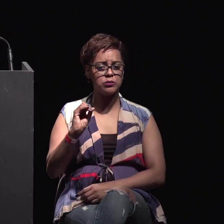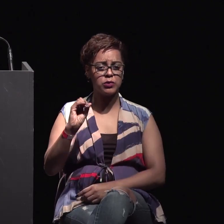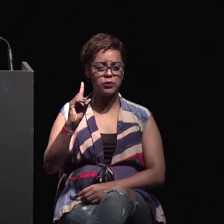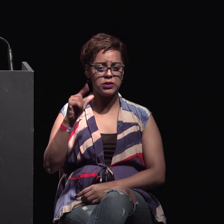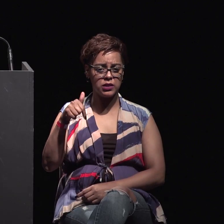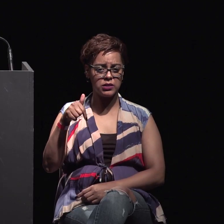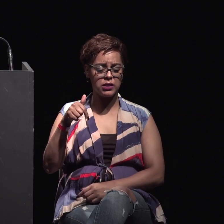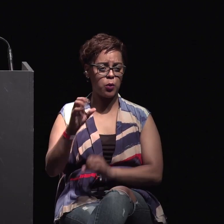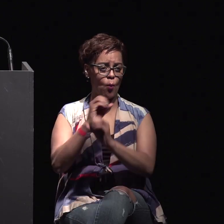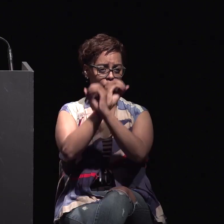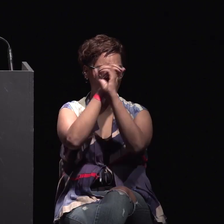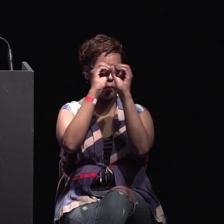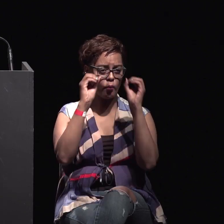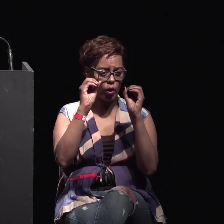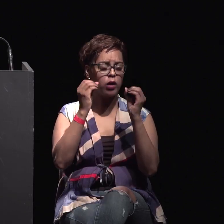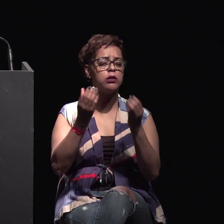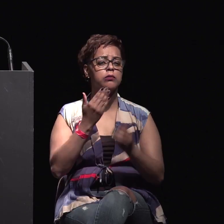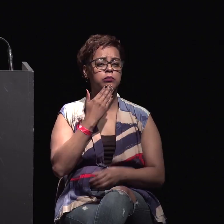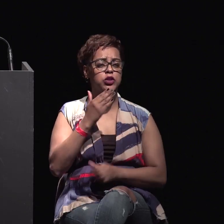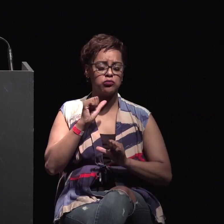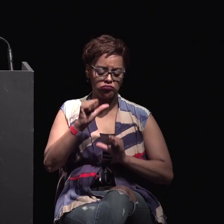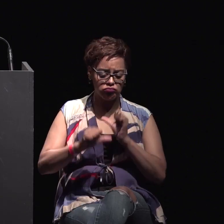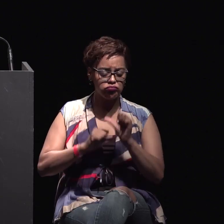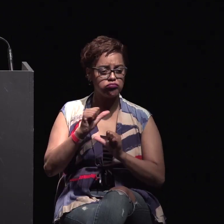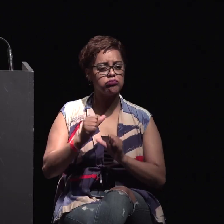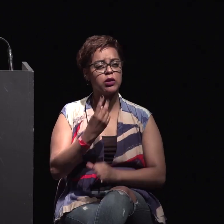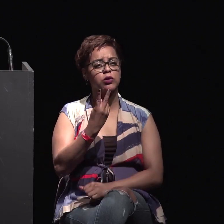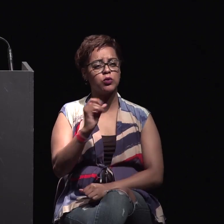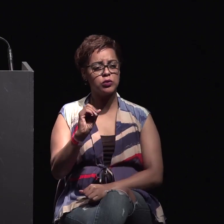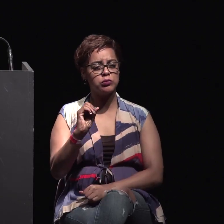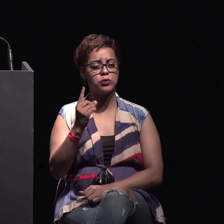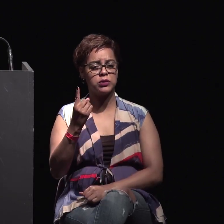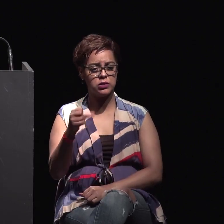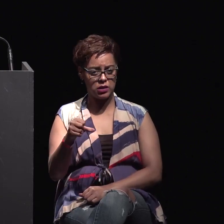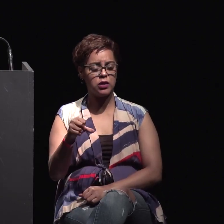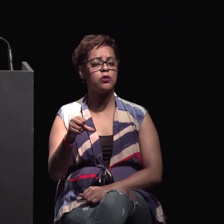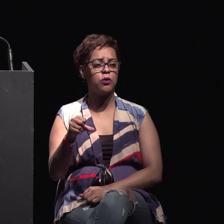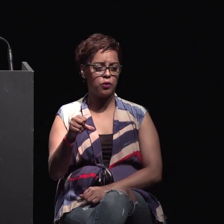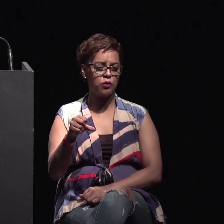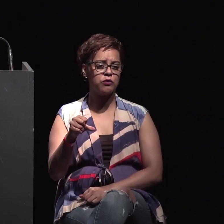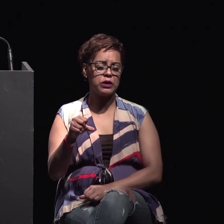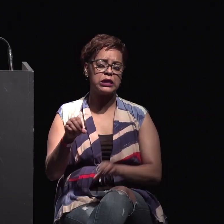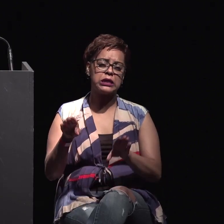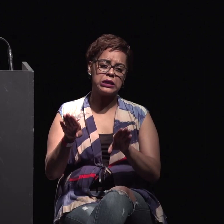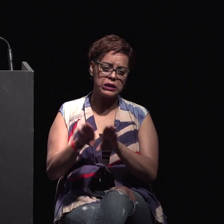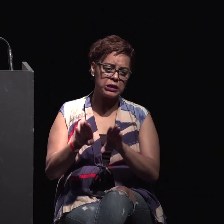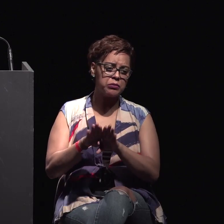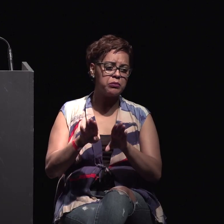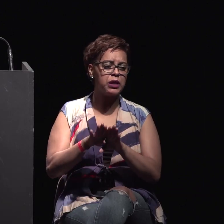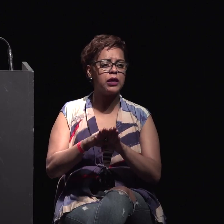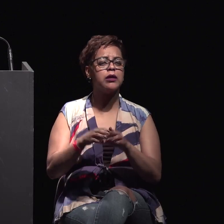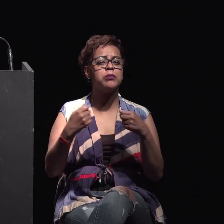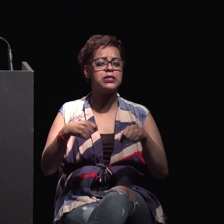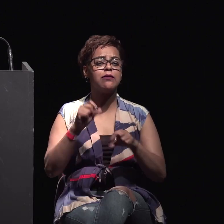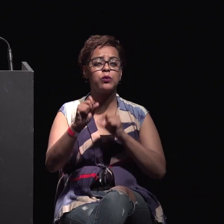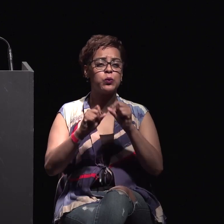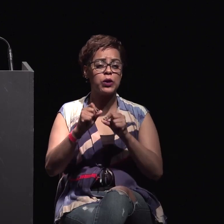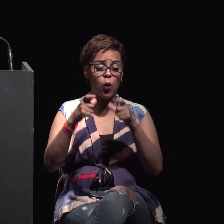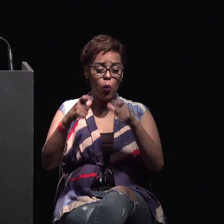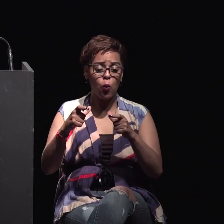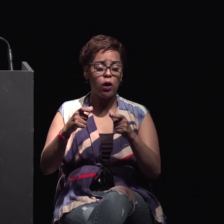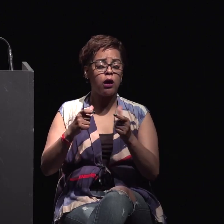2017 e 2018, também em 2019, rumo a um perfil mais bibliodiverso.